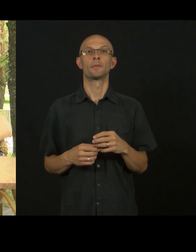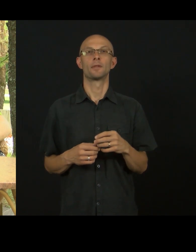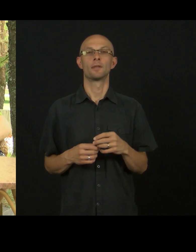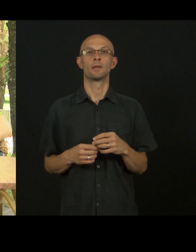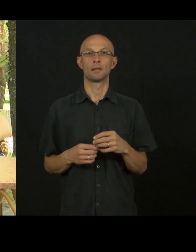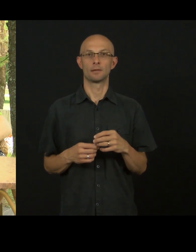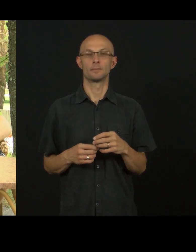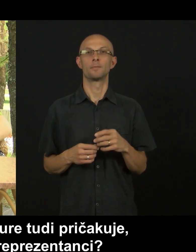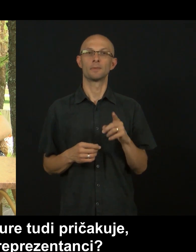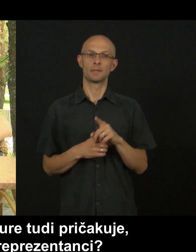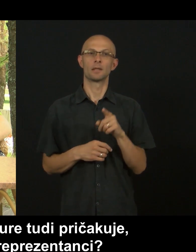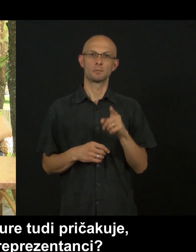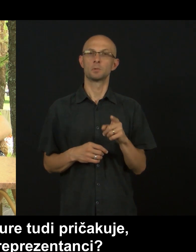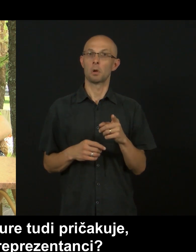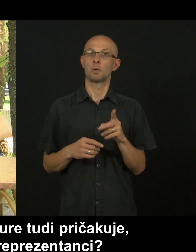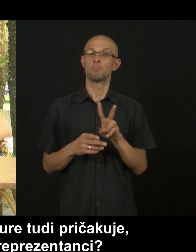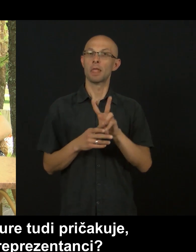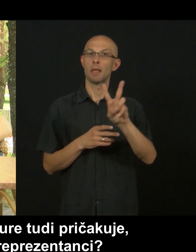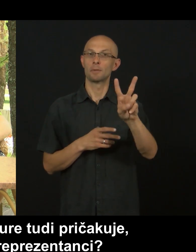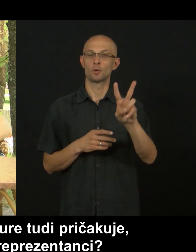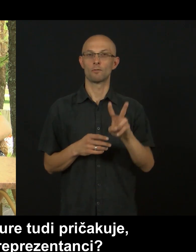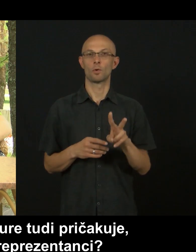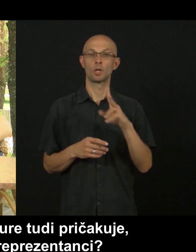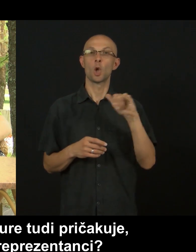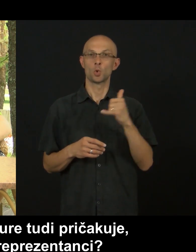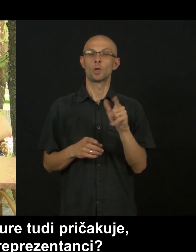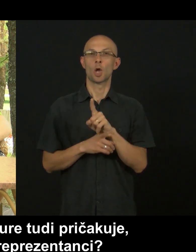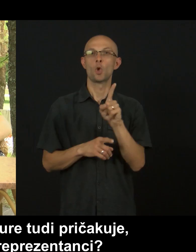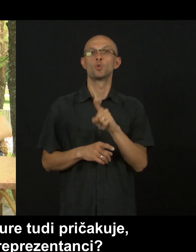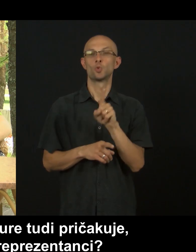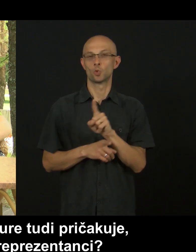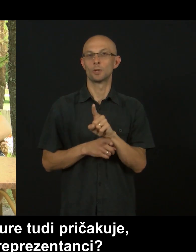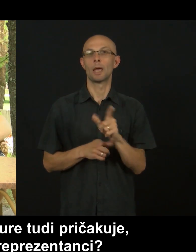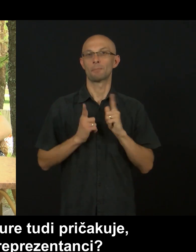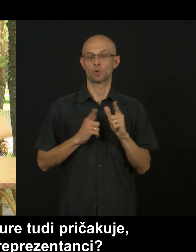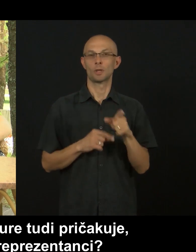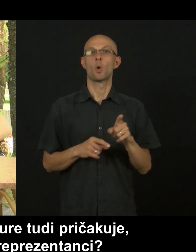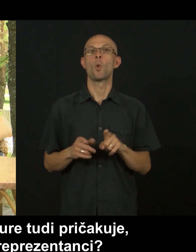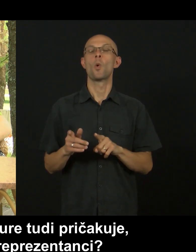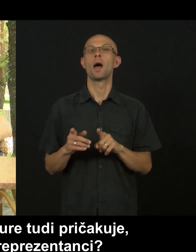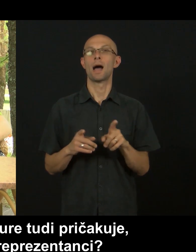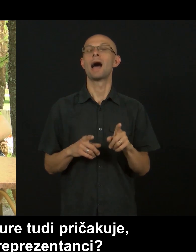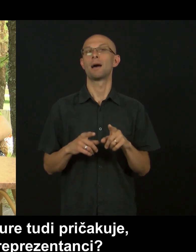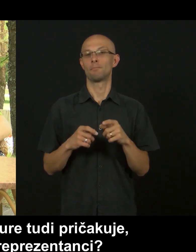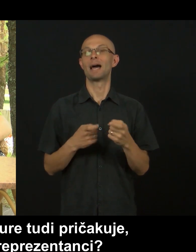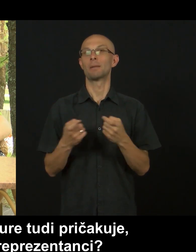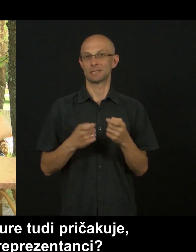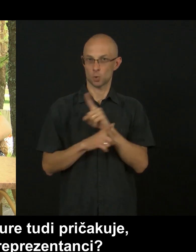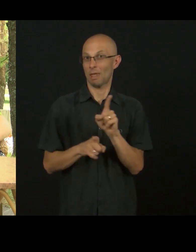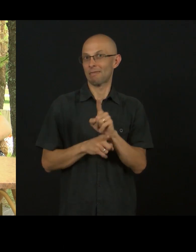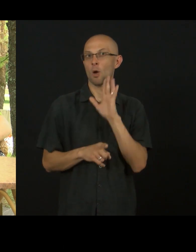Ja, ja. In ti kar napredoval, tako da Jure tudi pričakuje, da bi ti Jure prišli dan tudi tako igral,